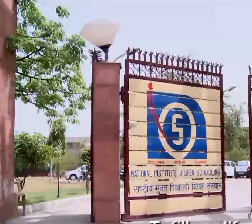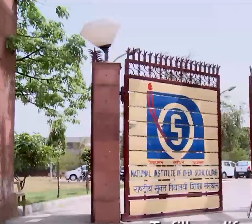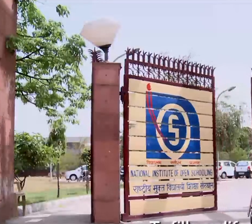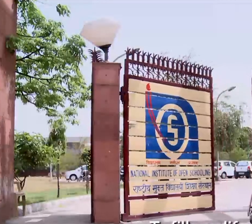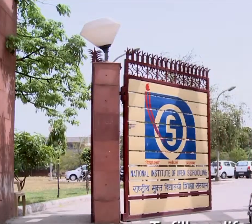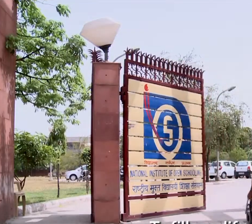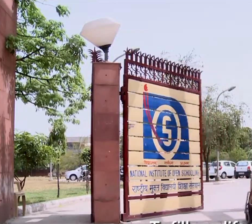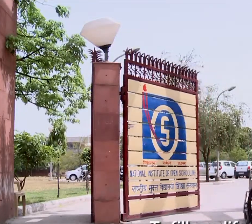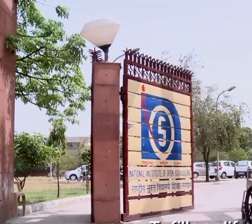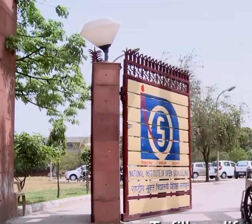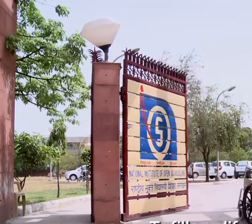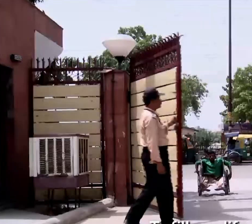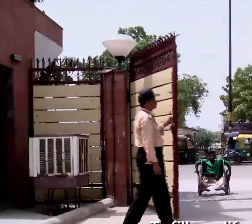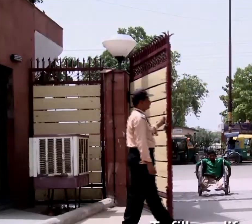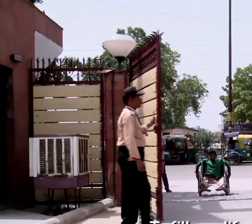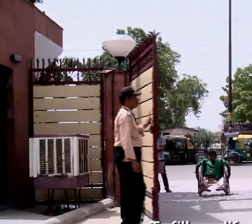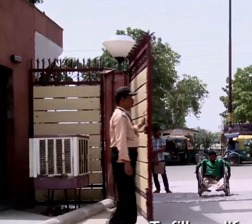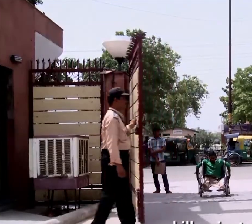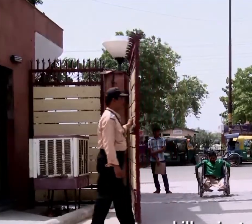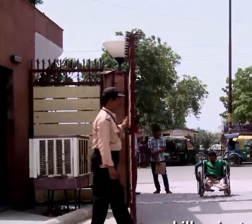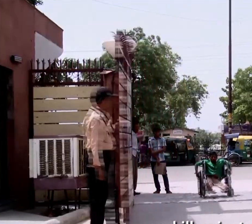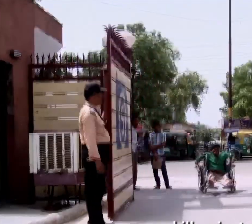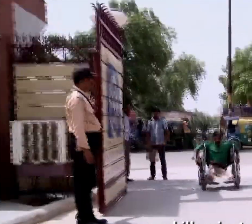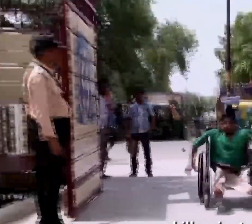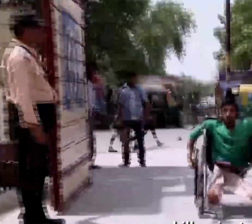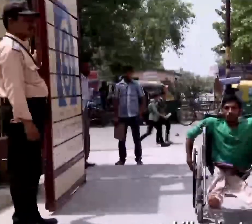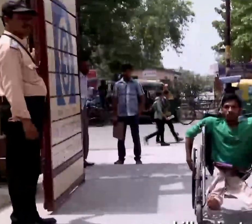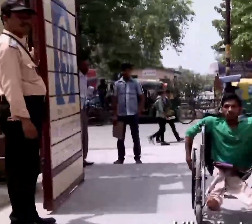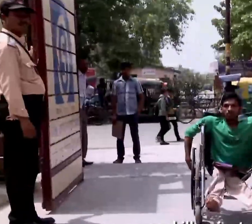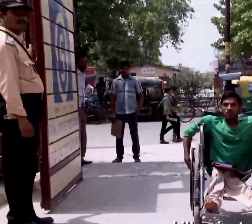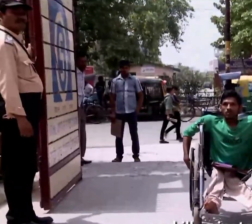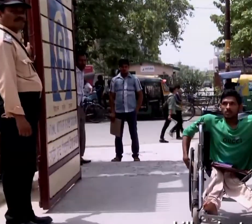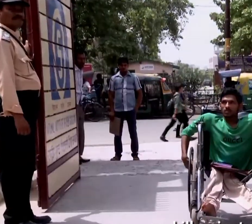जीवन ये प्रकाशित करने राहों को आलोकित करने